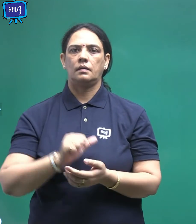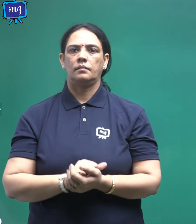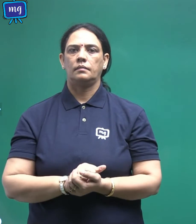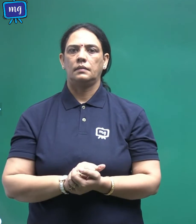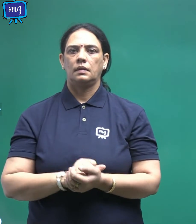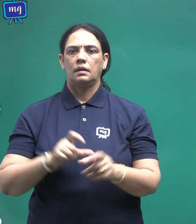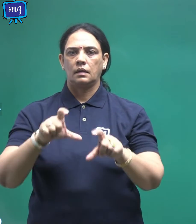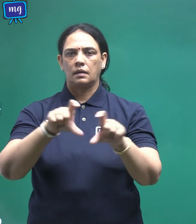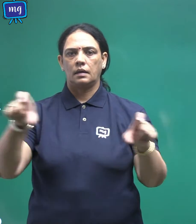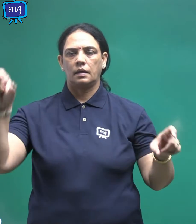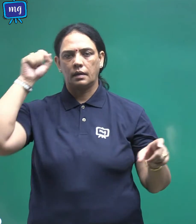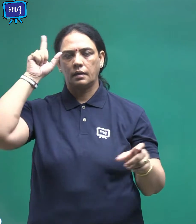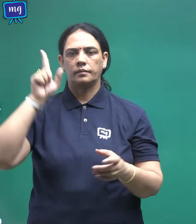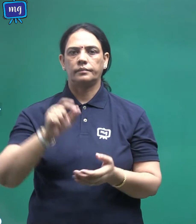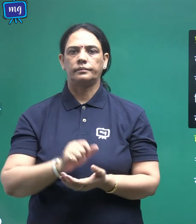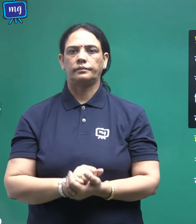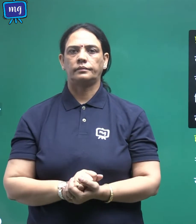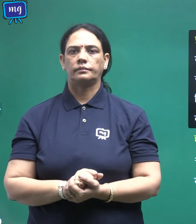समझ आ गया?